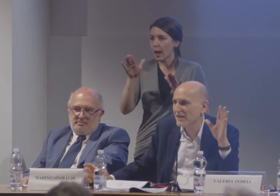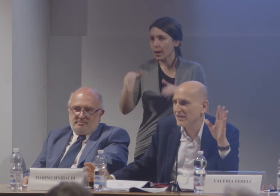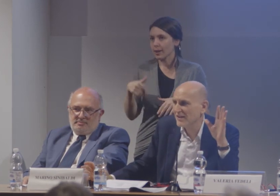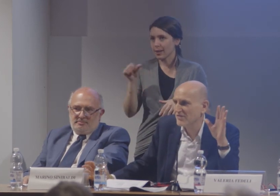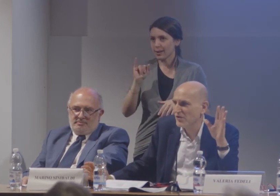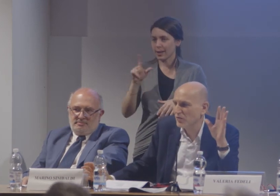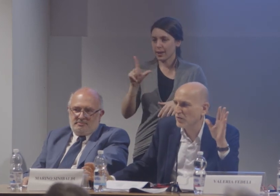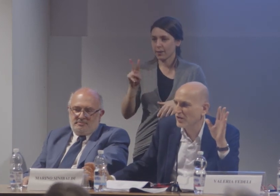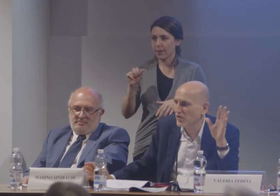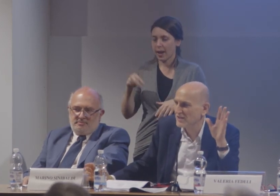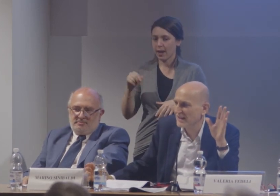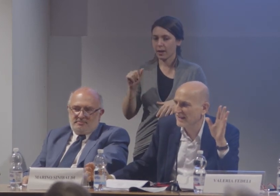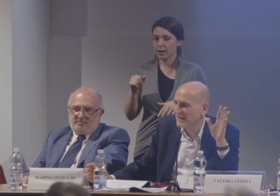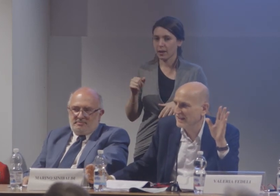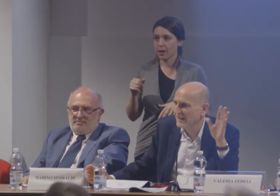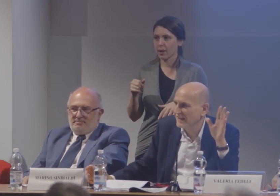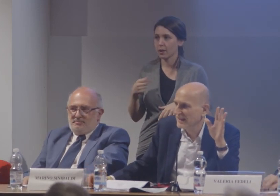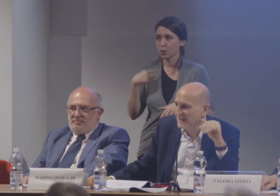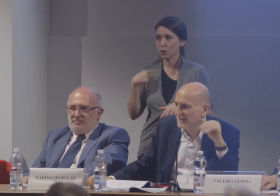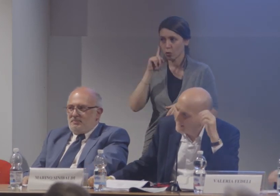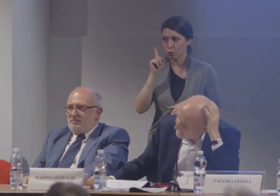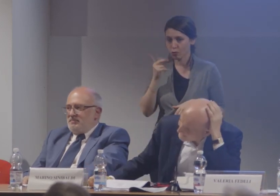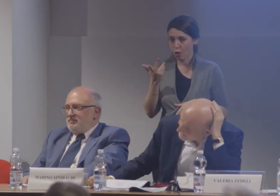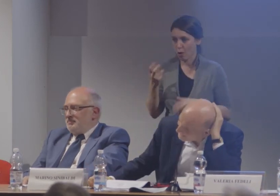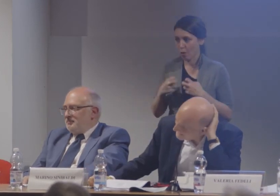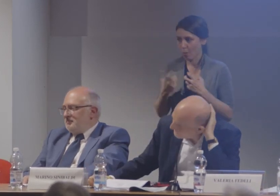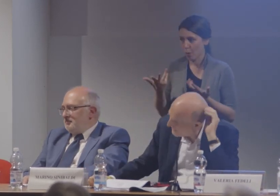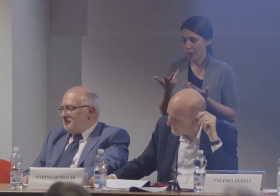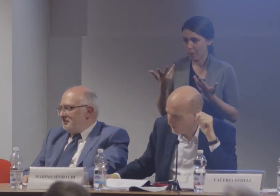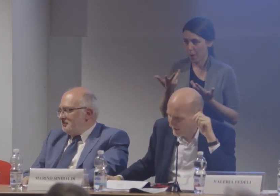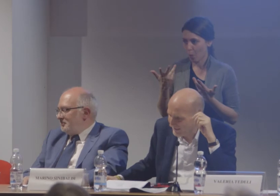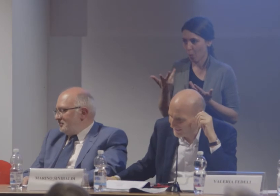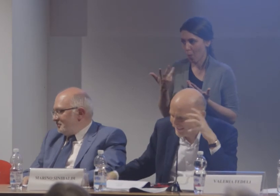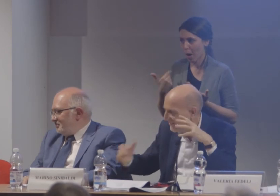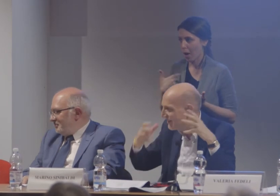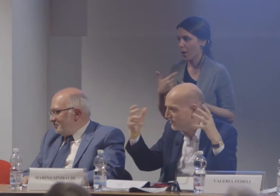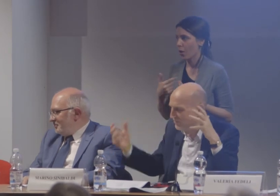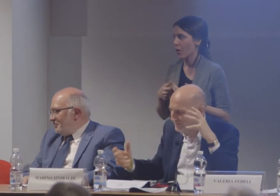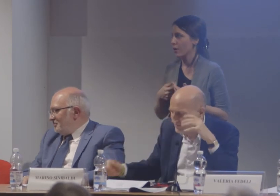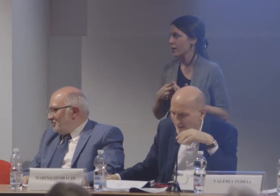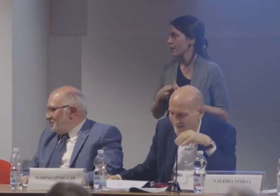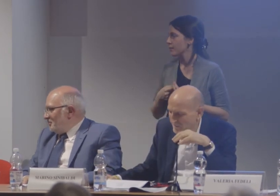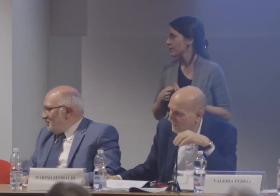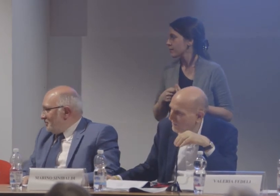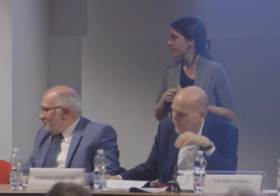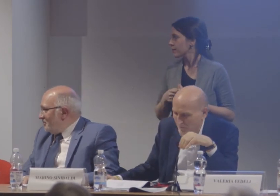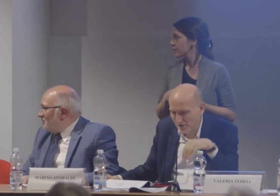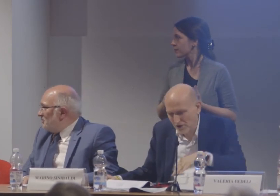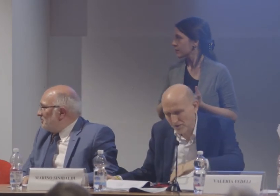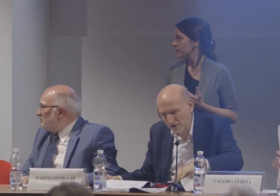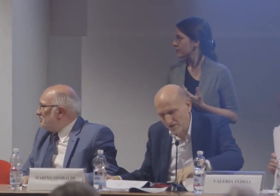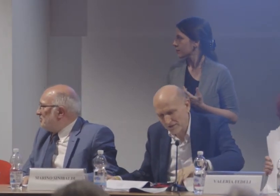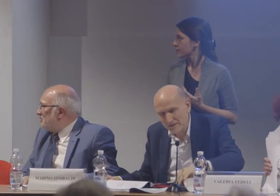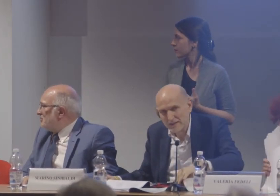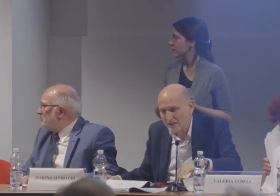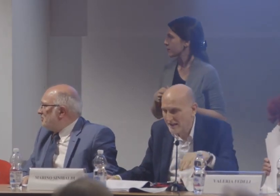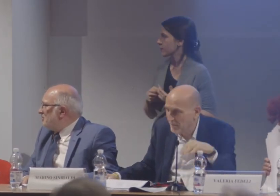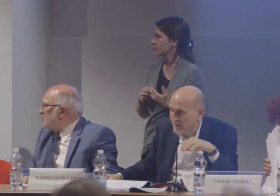non la violo qualcosa che Silvana so che fa sempre proprio con piacere,